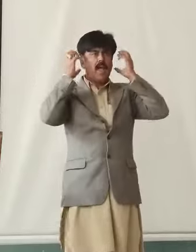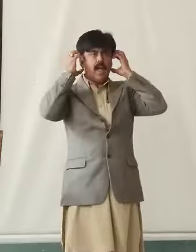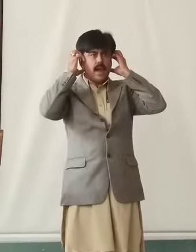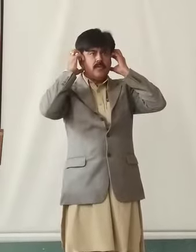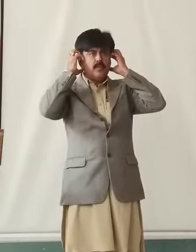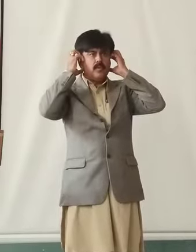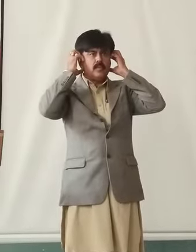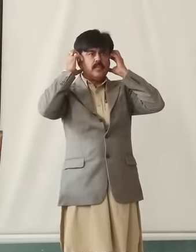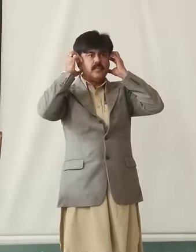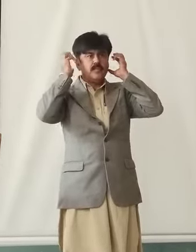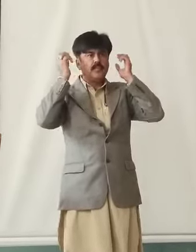हेडफोन,